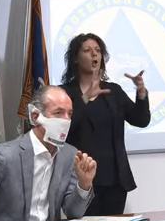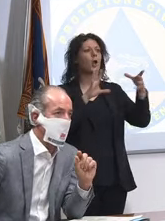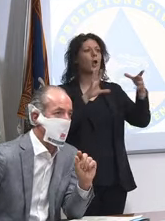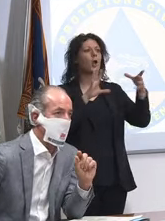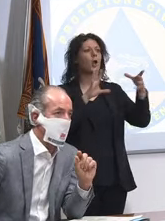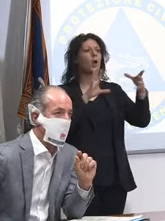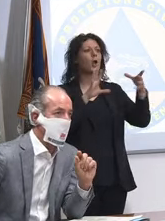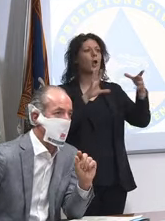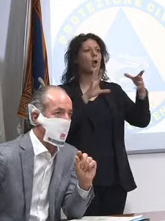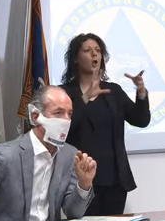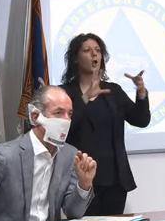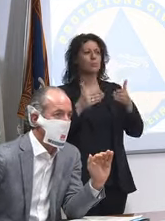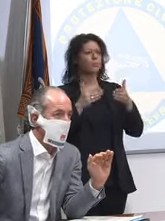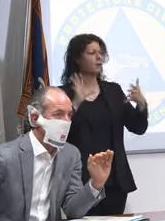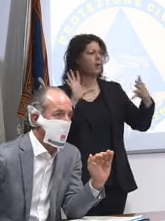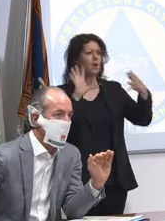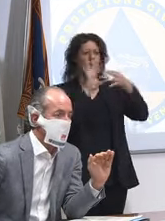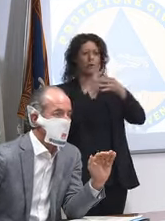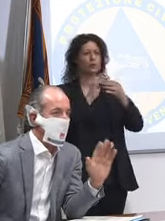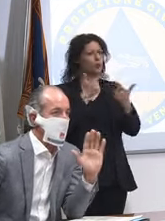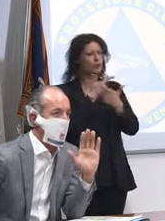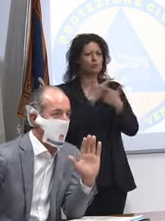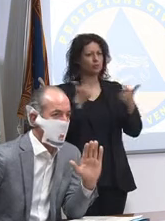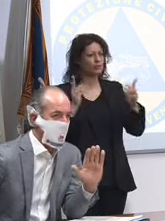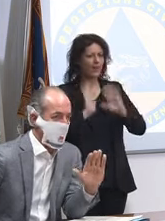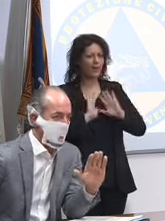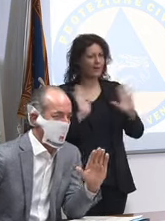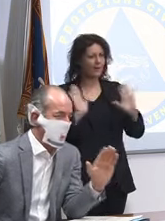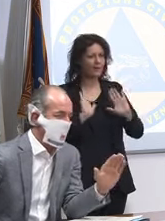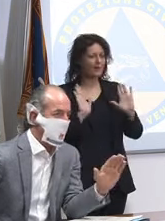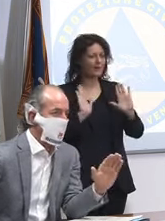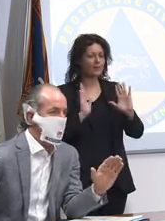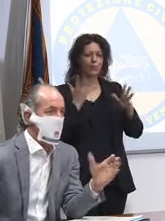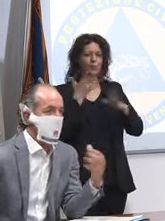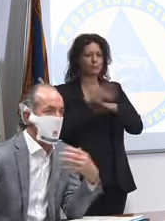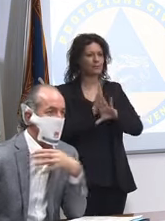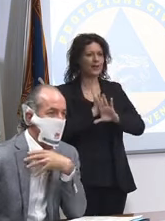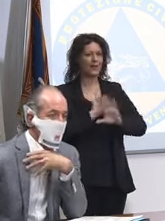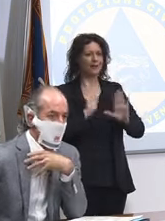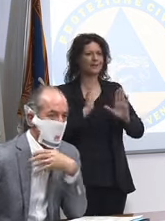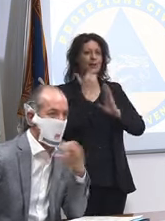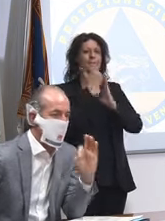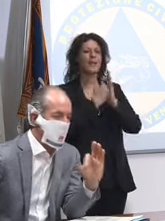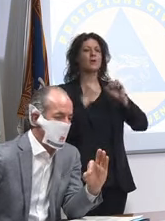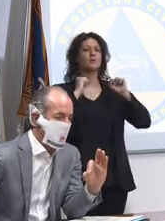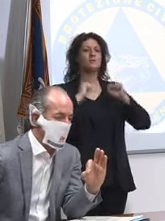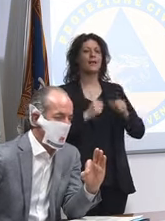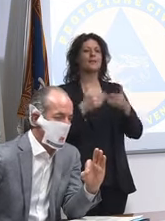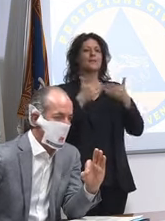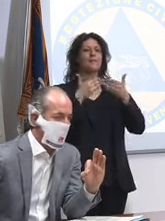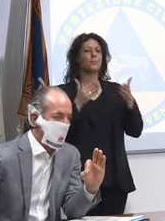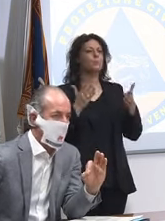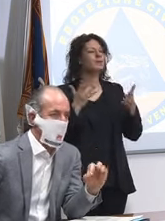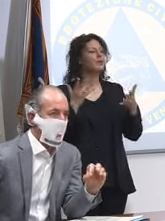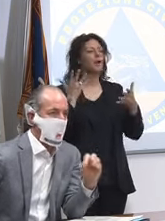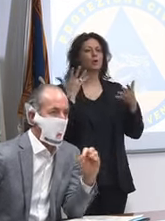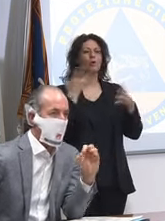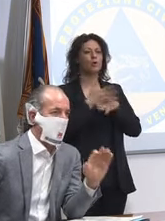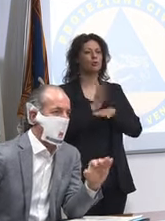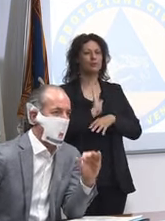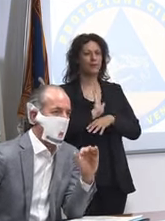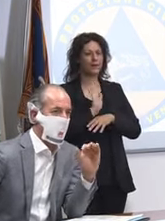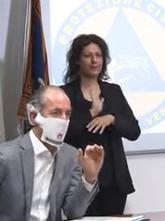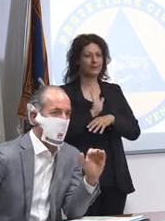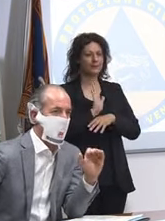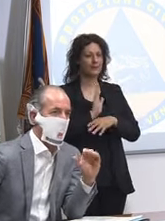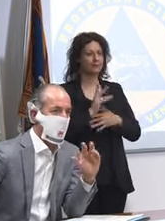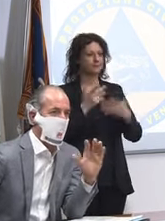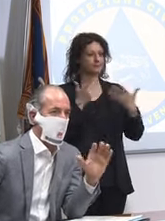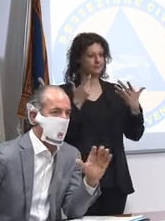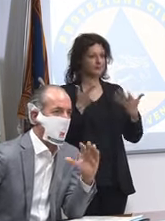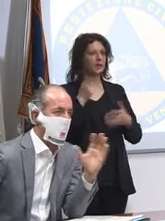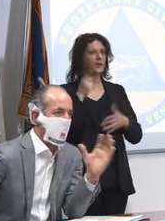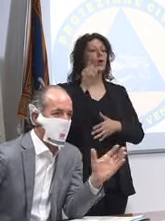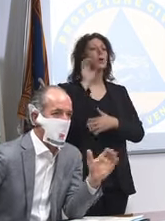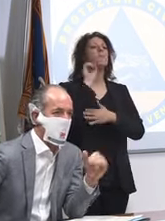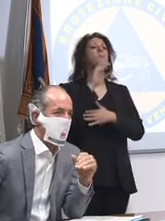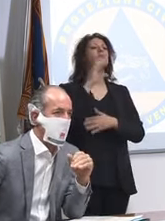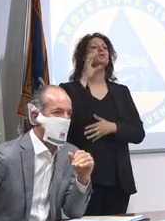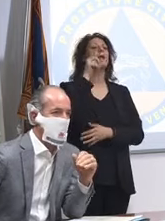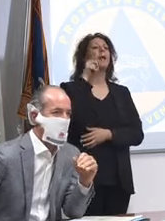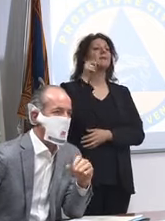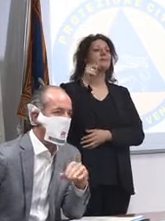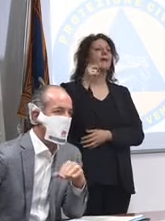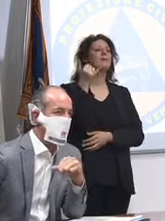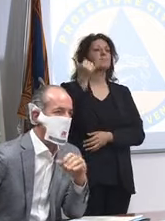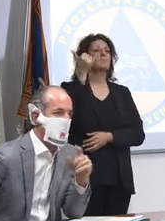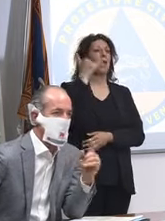niente. Sono cioè, a voi, professor Crisanti, mi chiama e mi dice lei ha fatto una bella